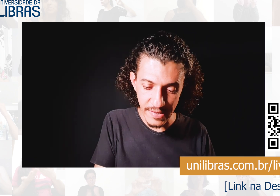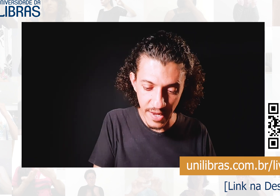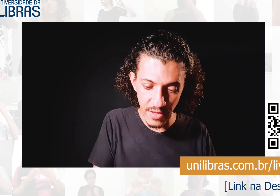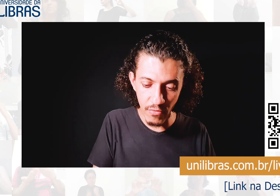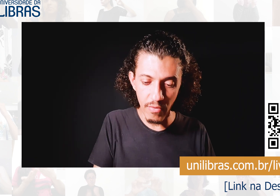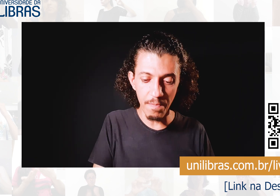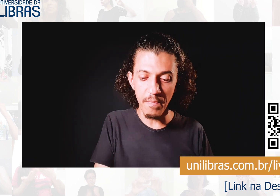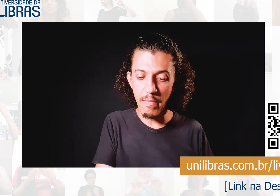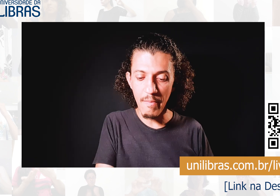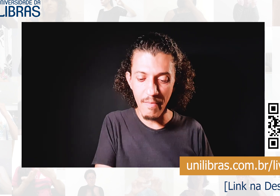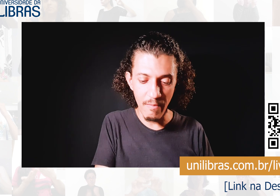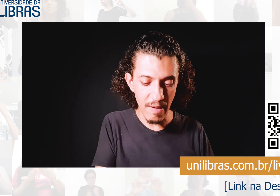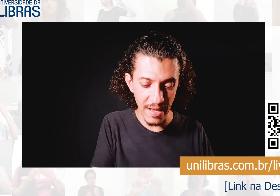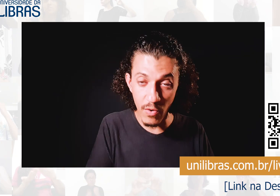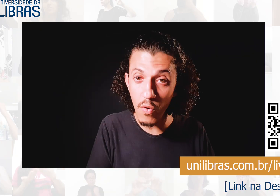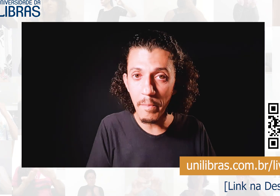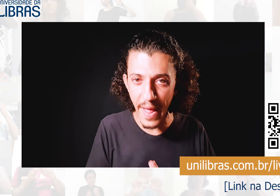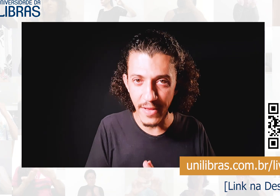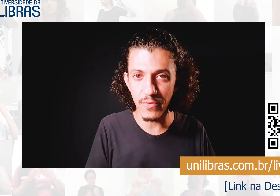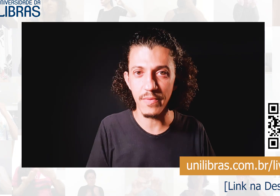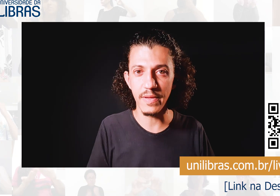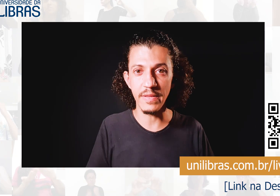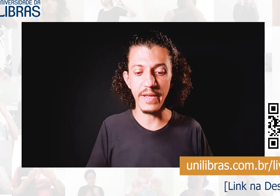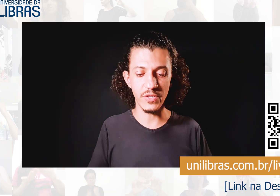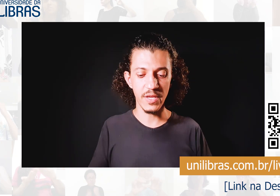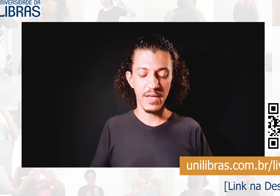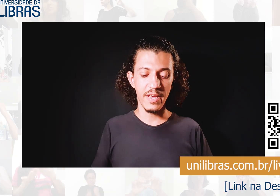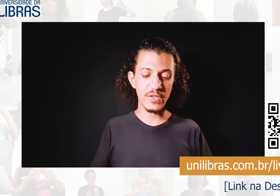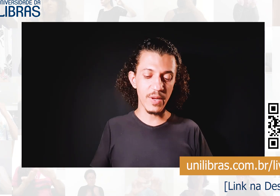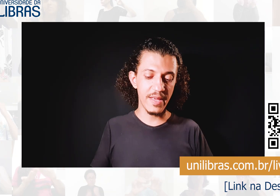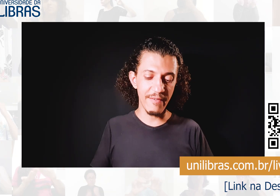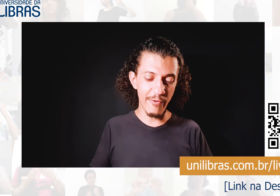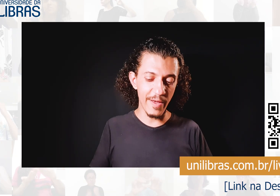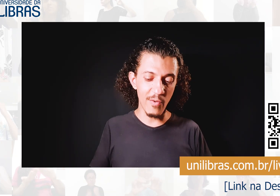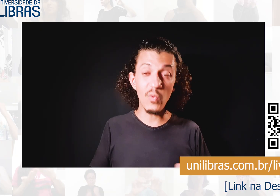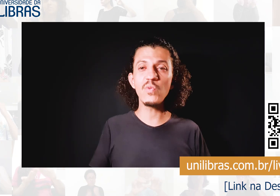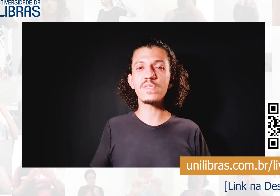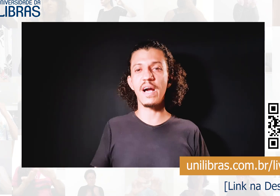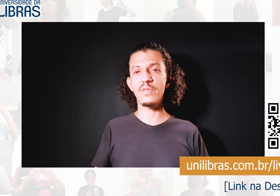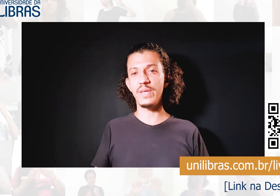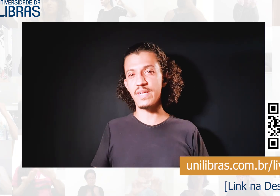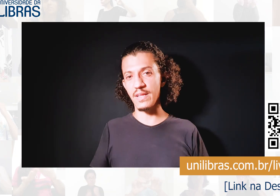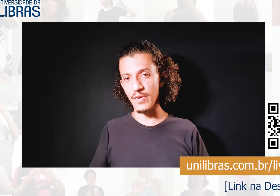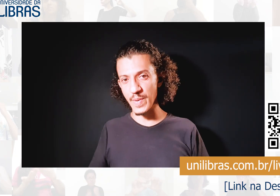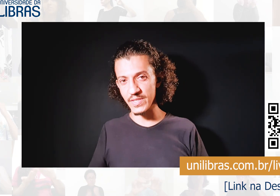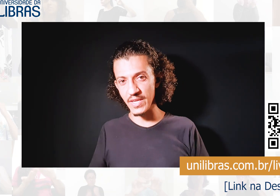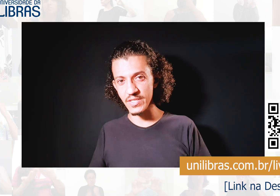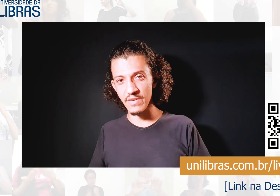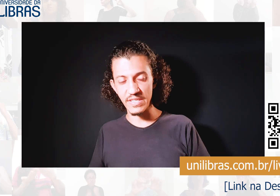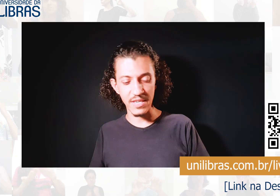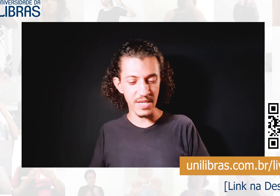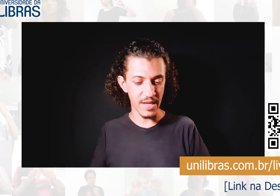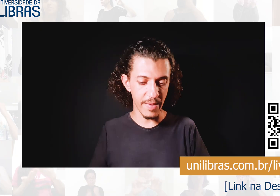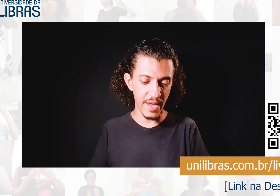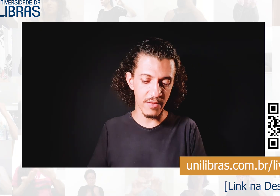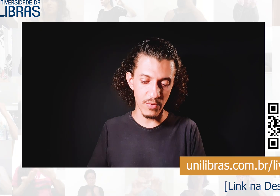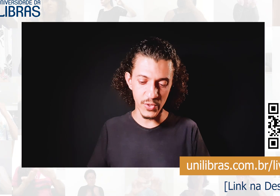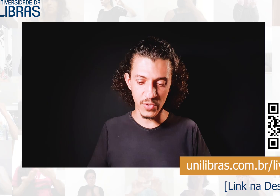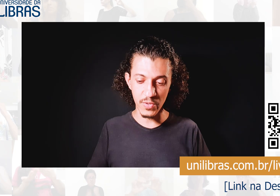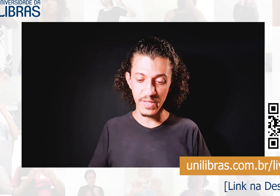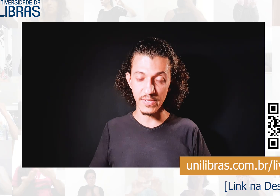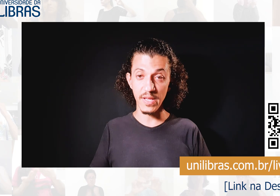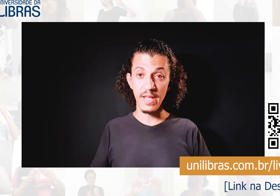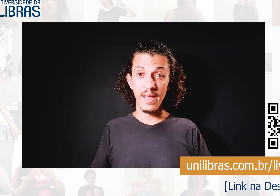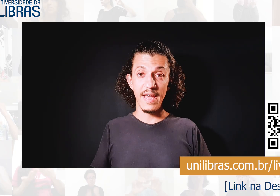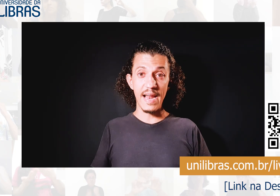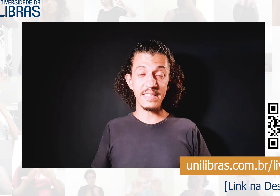fez escrito um cartão completo, entende? Isso aqui foi um dos cartões que ela deu pra gente de aniversário de casamento ou de